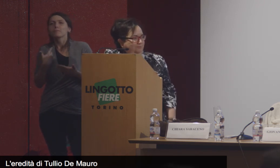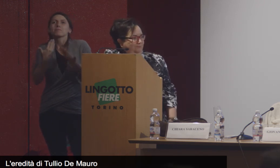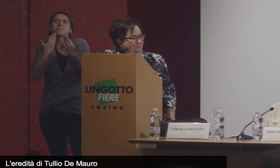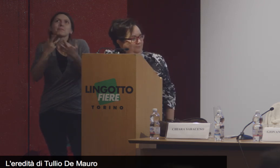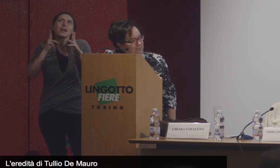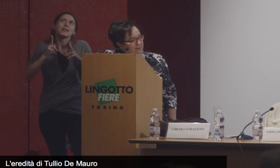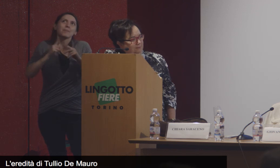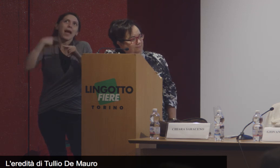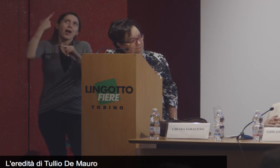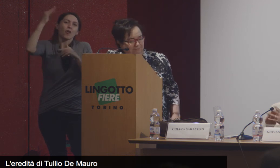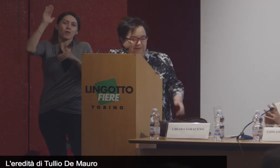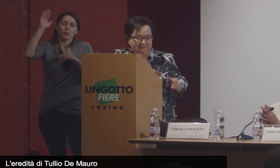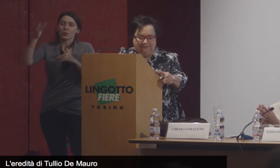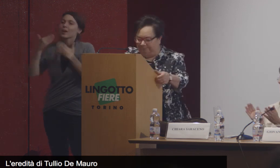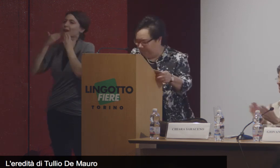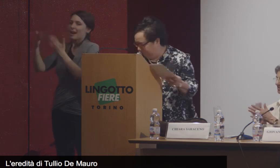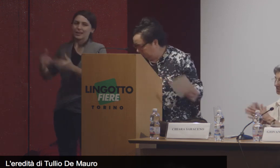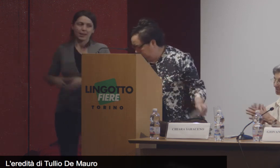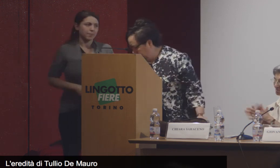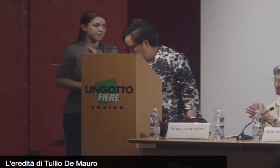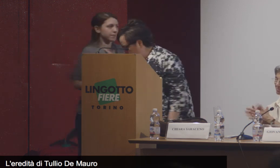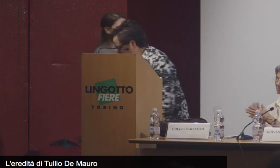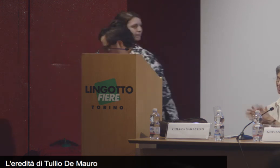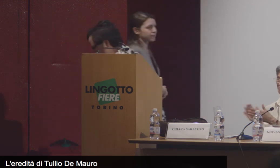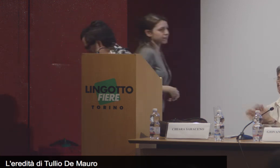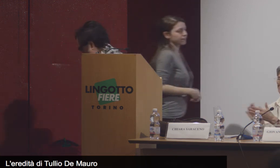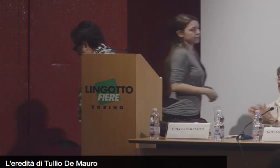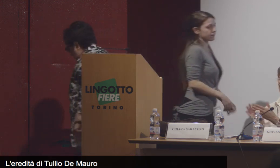auspicio. Grazie. Grazie.